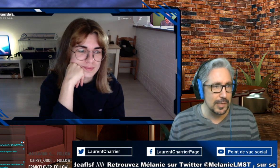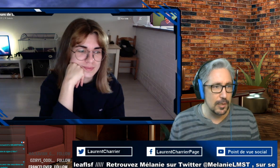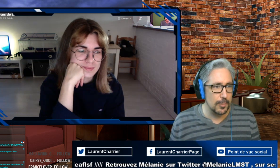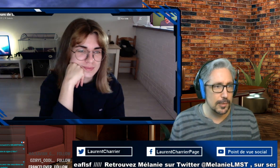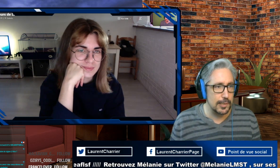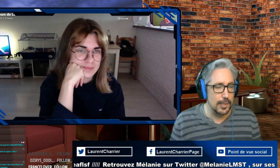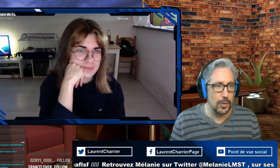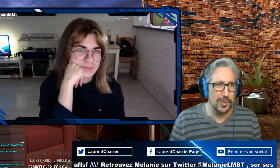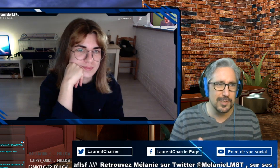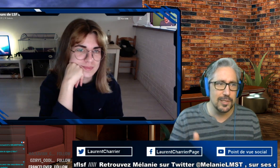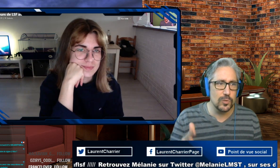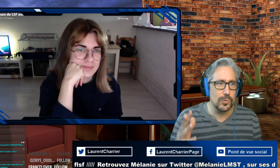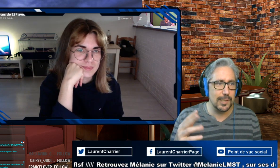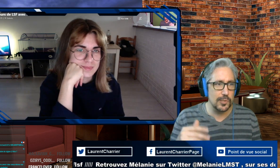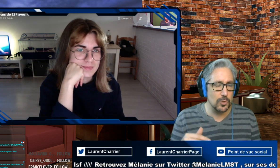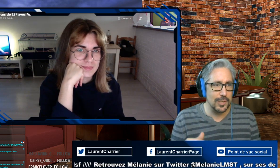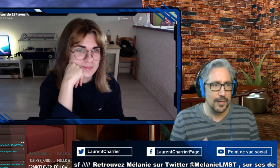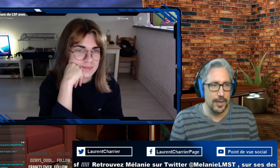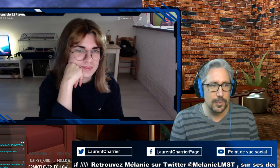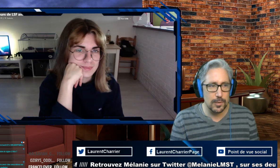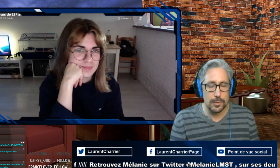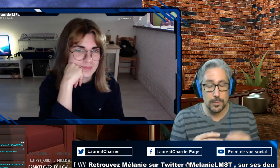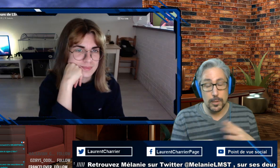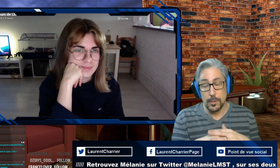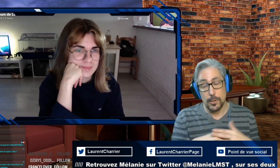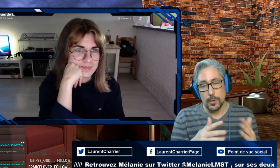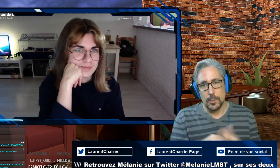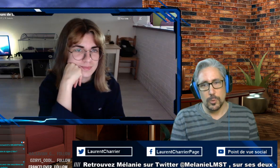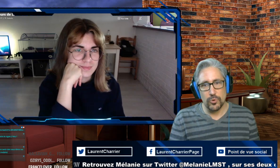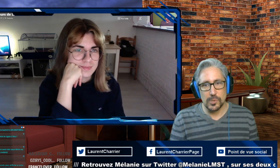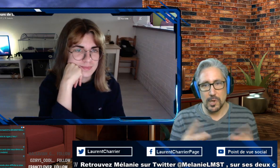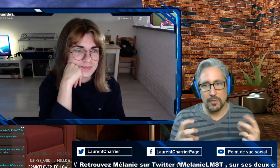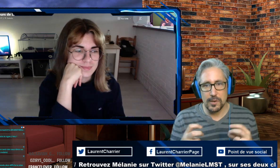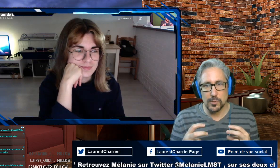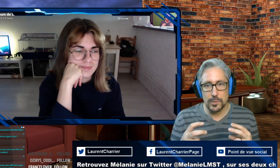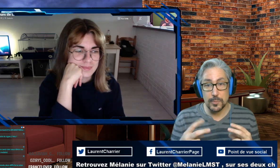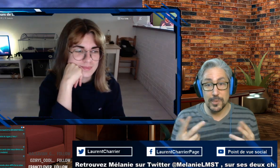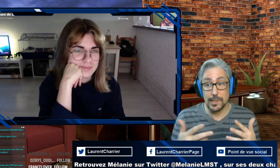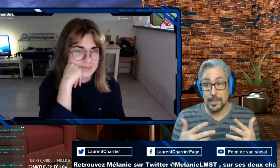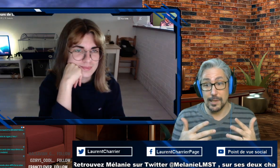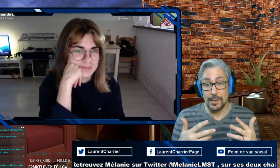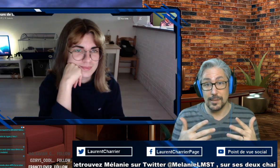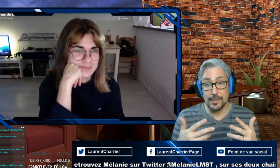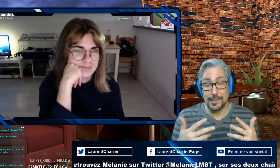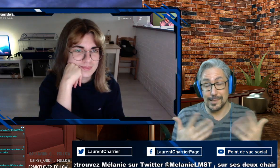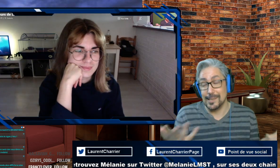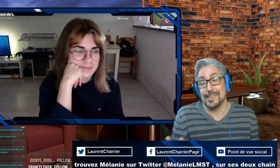qui passaient. Donc, c'était 10, 12, 13 heures de travail pour réussir à faire les sous-titres, mais